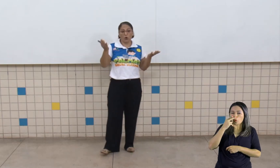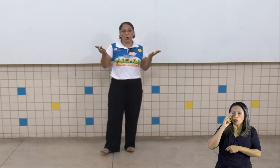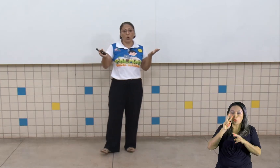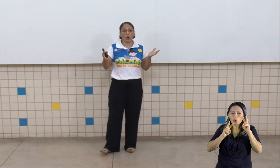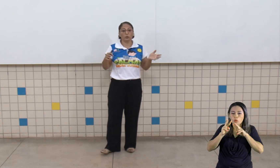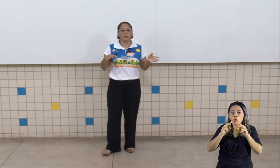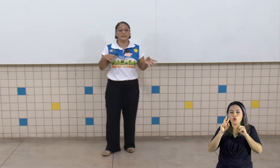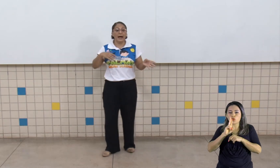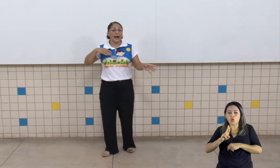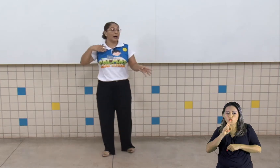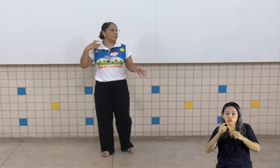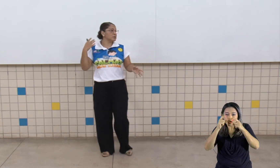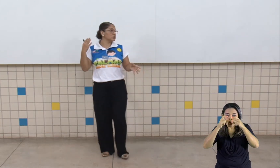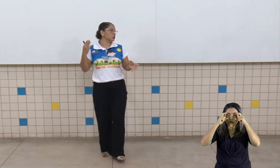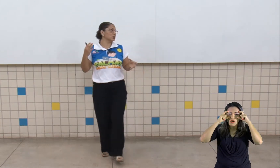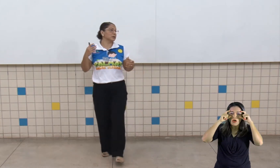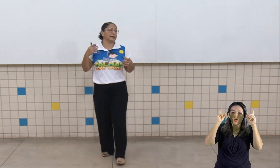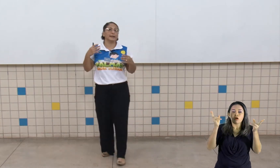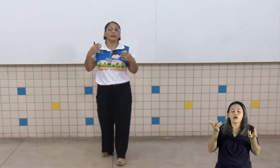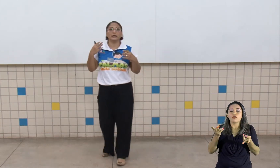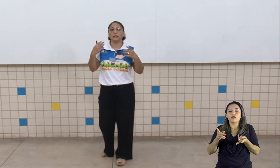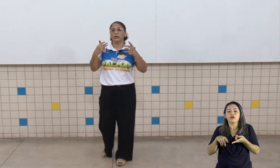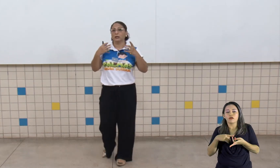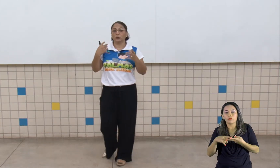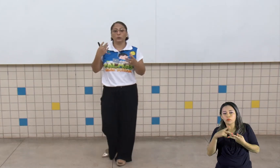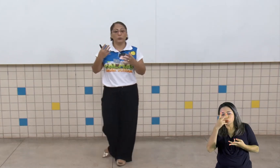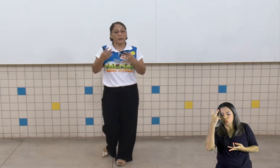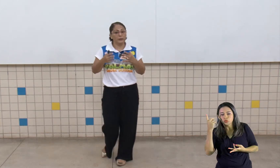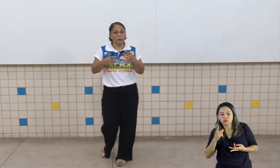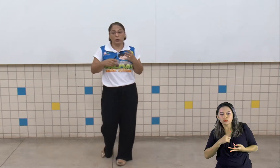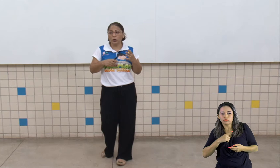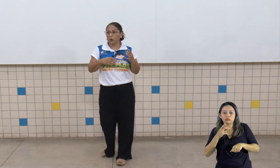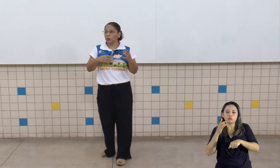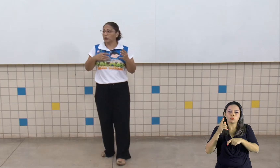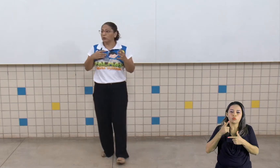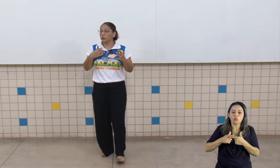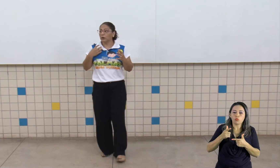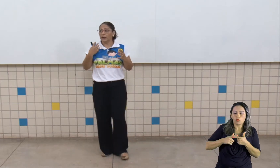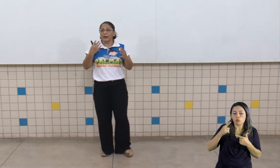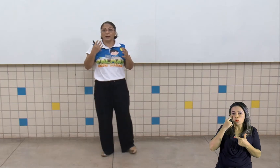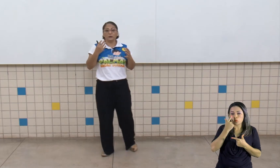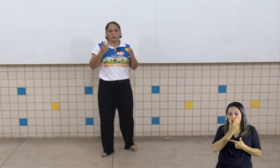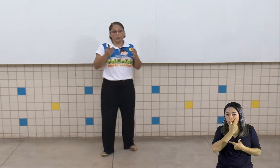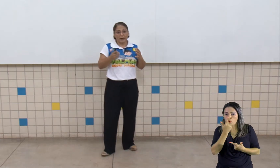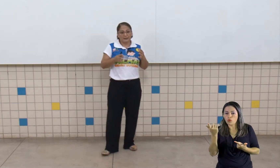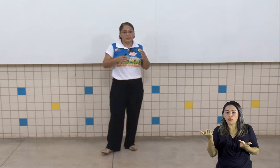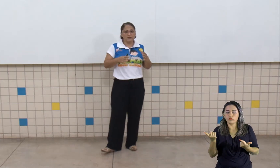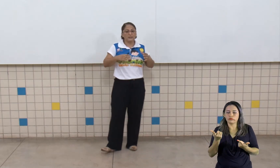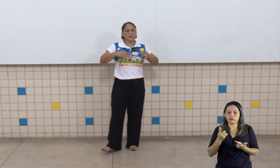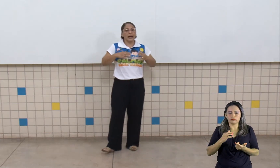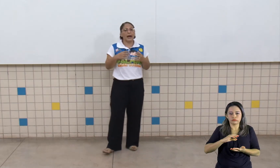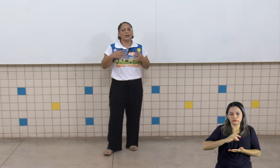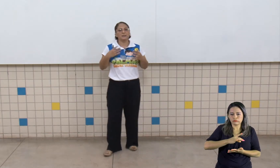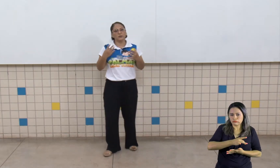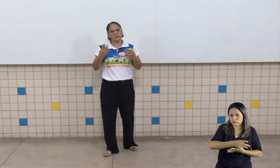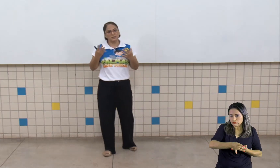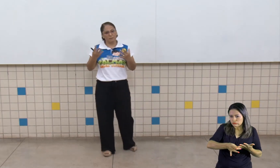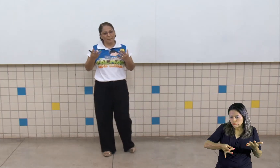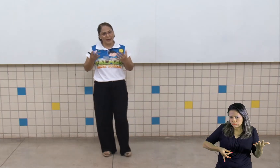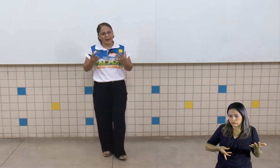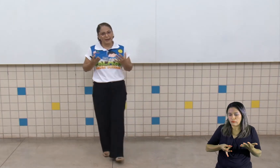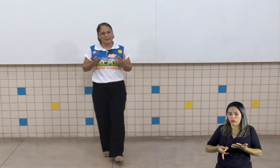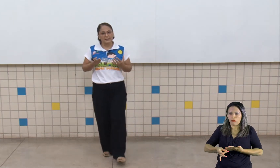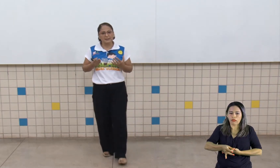usa óculos, a pessoa tem um problema no olho e tudo mais. Então, assim, as